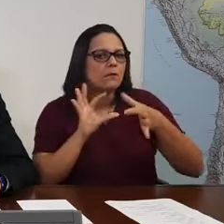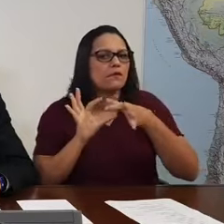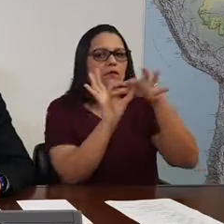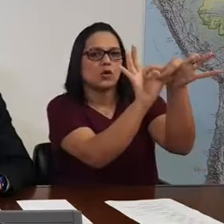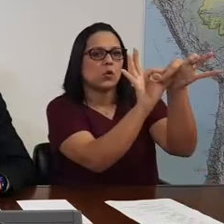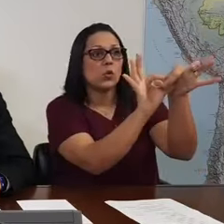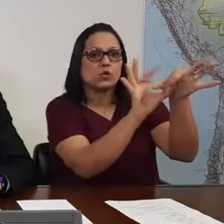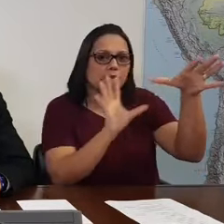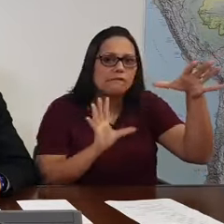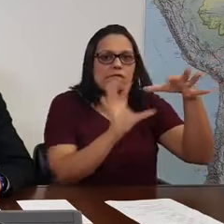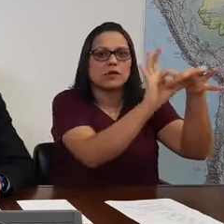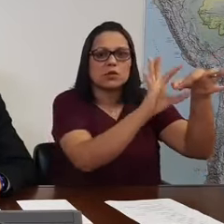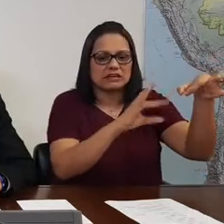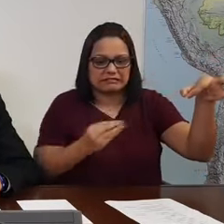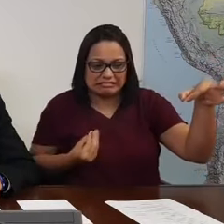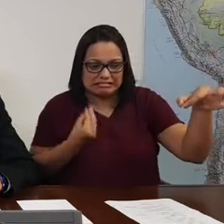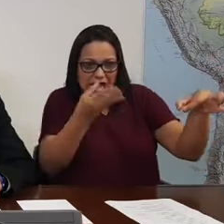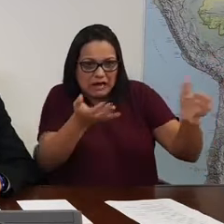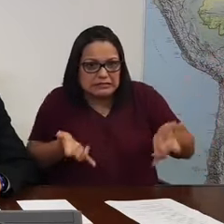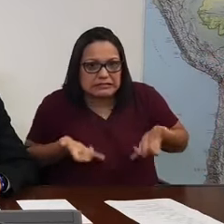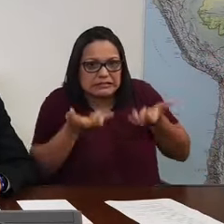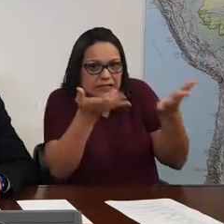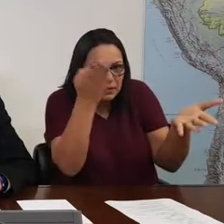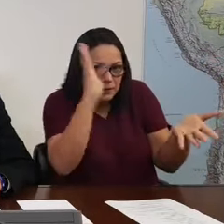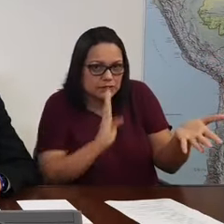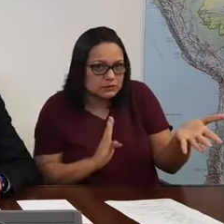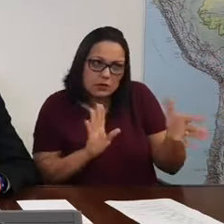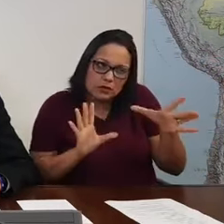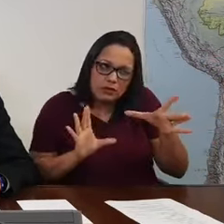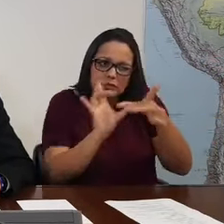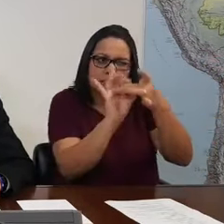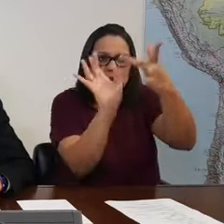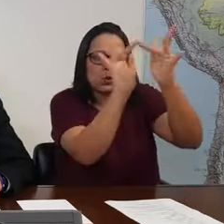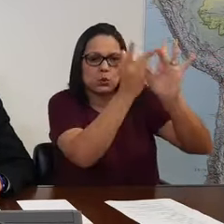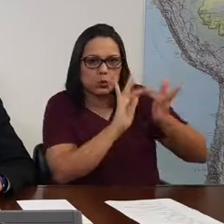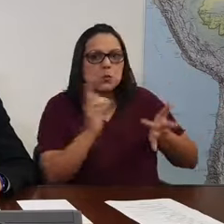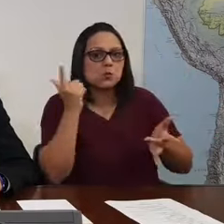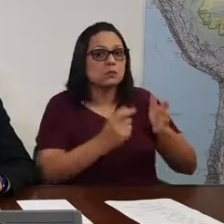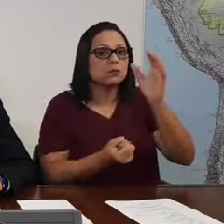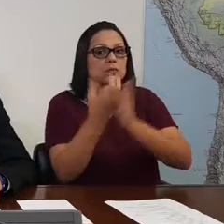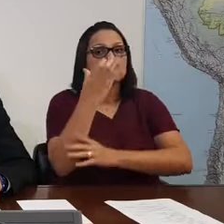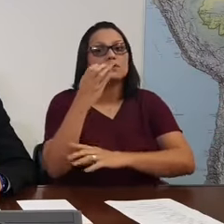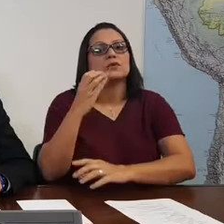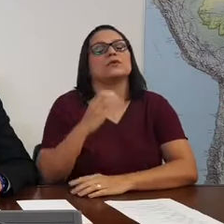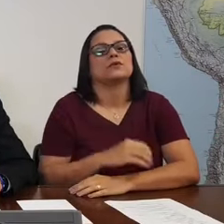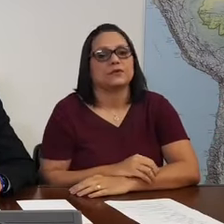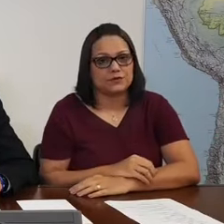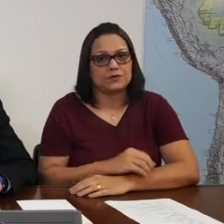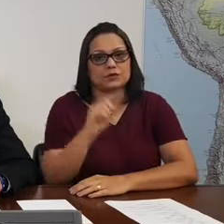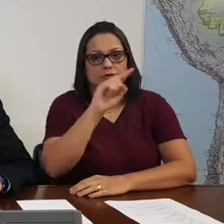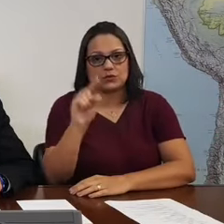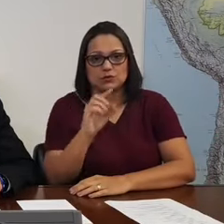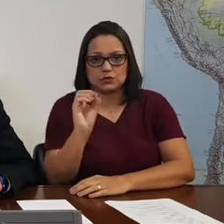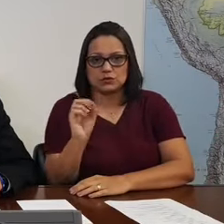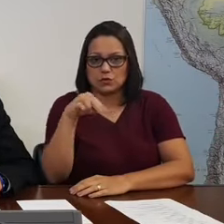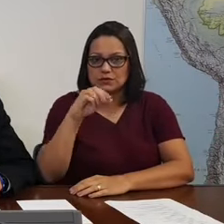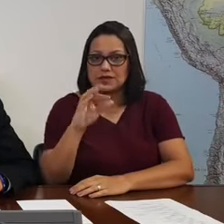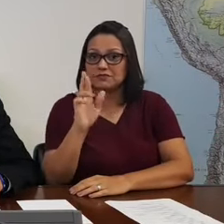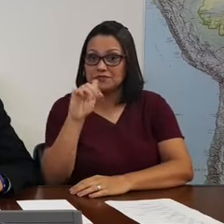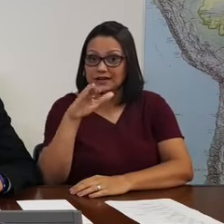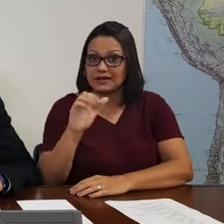não entregar, foi criada a Zona Franca de Manaus. E vale lembrar, e Castelo Branco foi eleito presidente da